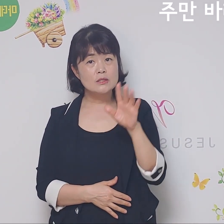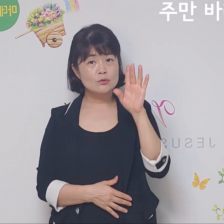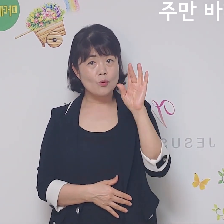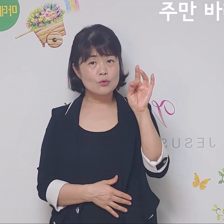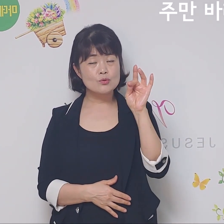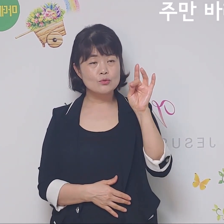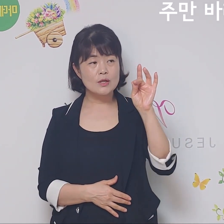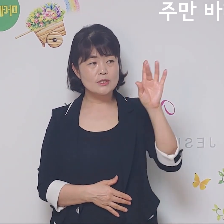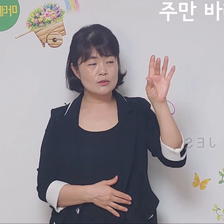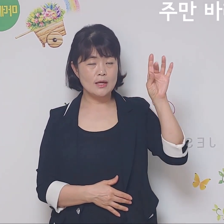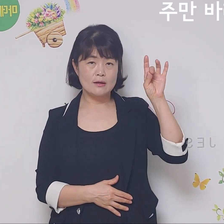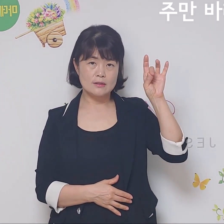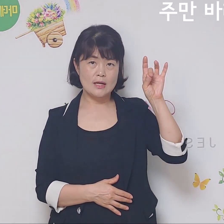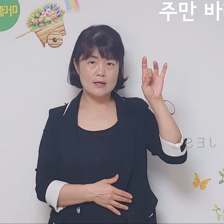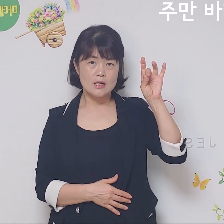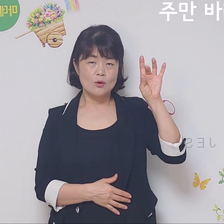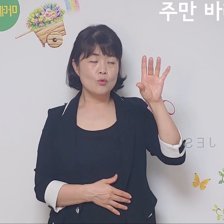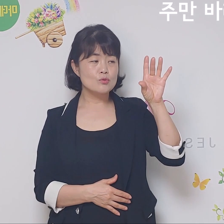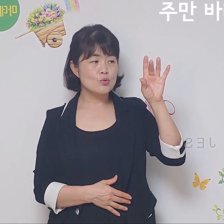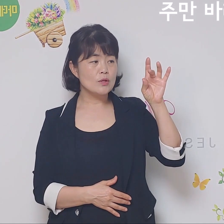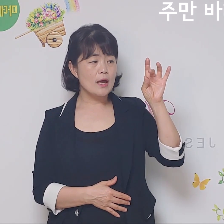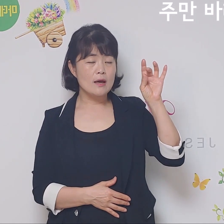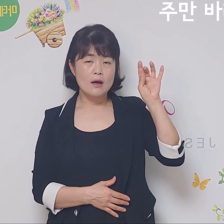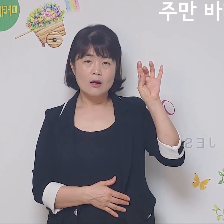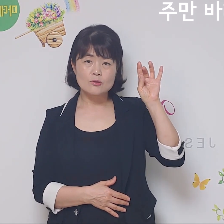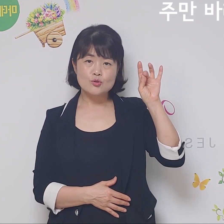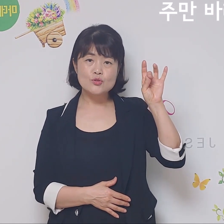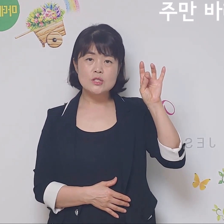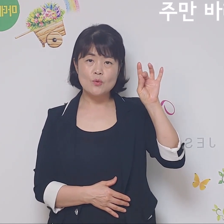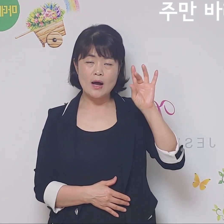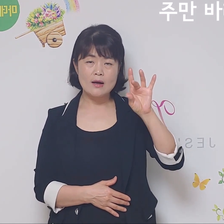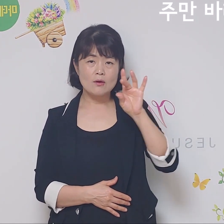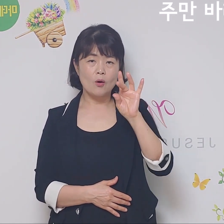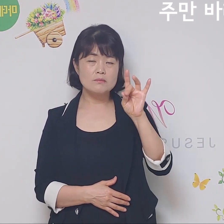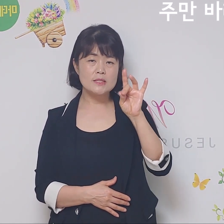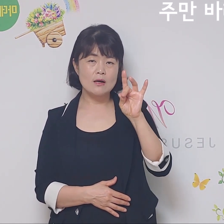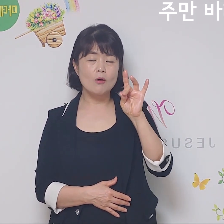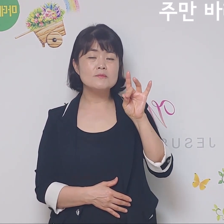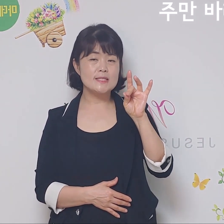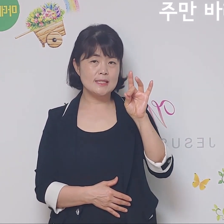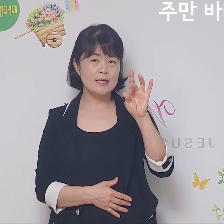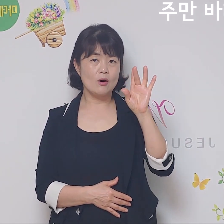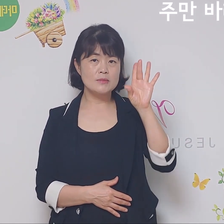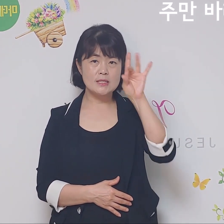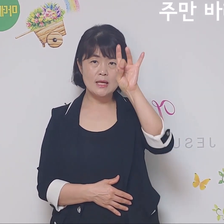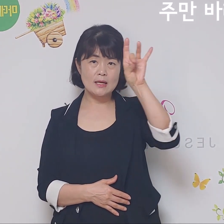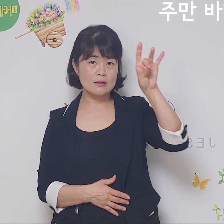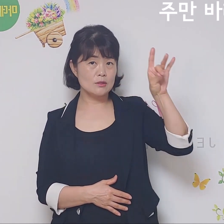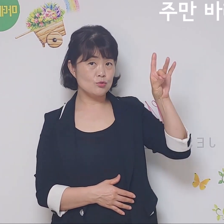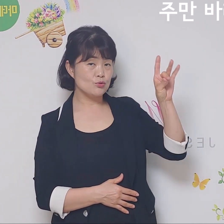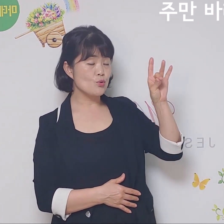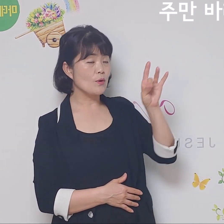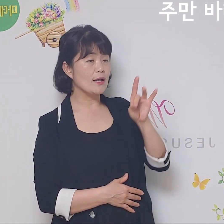원칙으로 오른손으로 하셔야 돼요. 그러니까 오른손에 중지와 엄지 두